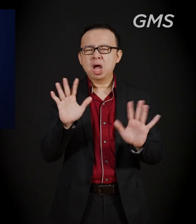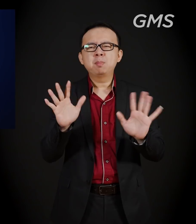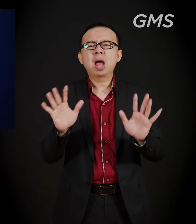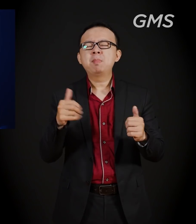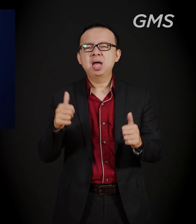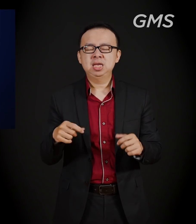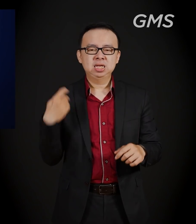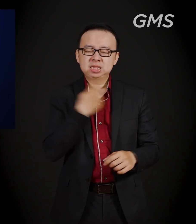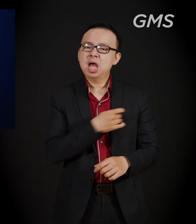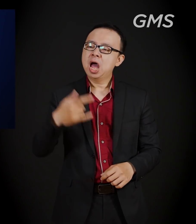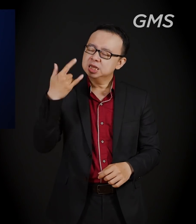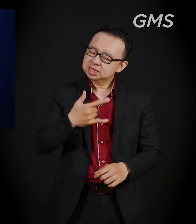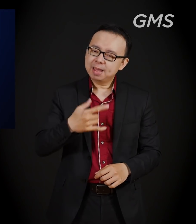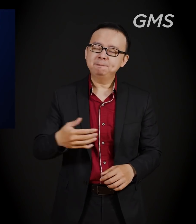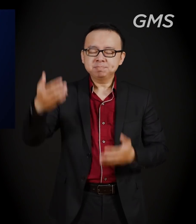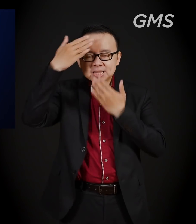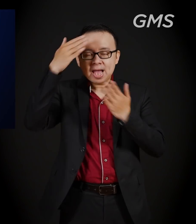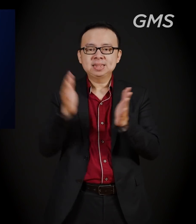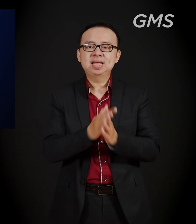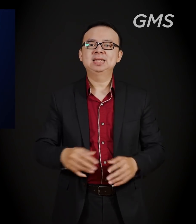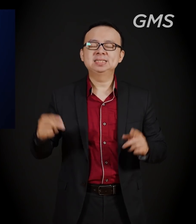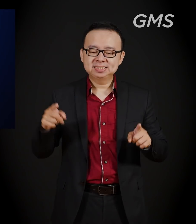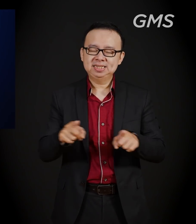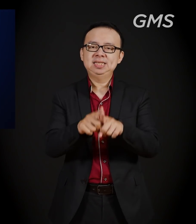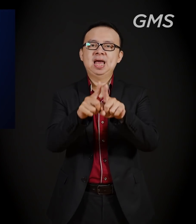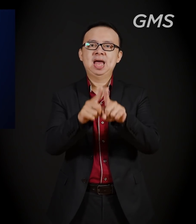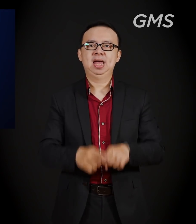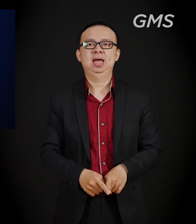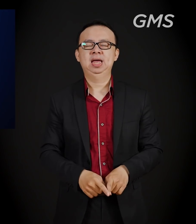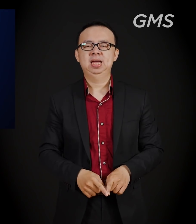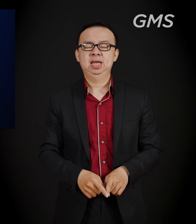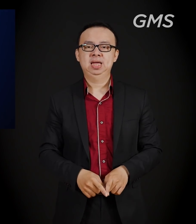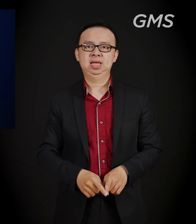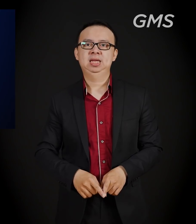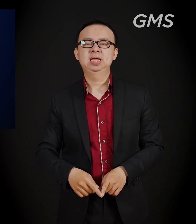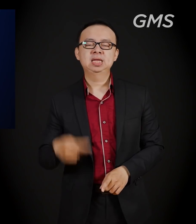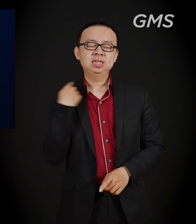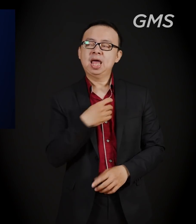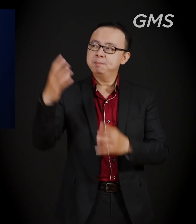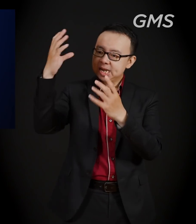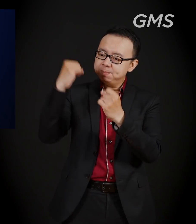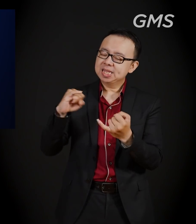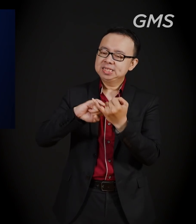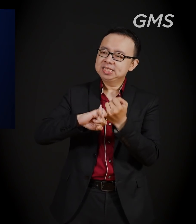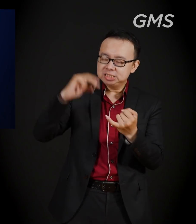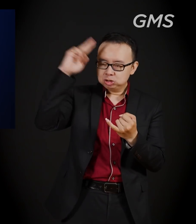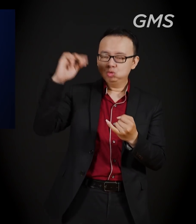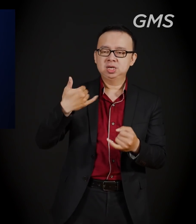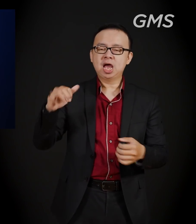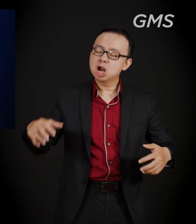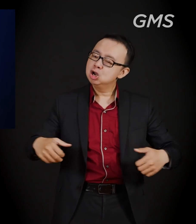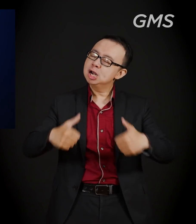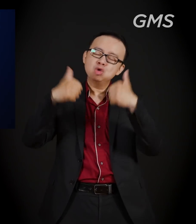Karena taat dan setia adalah kepastian kita untuk meraih janji Tuhan yang luar biasa. Yang setuju sama saya katakan amin.